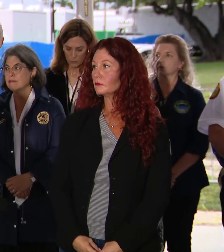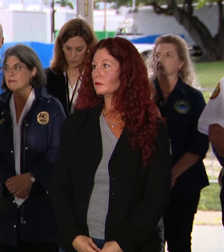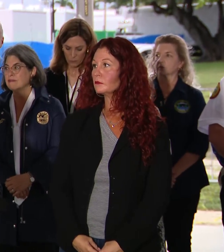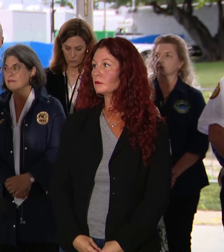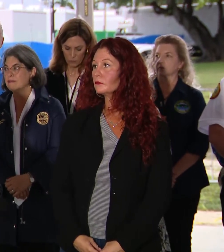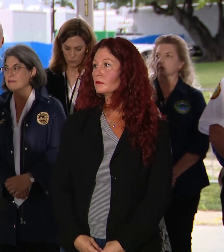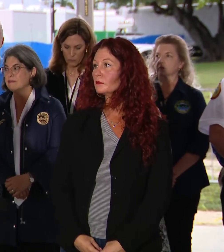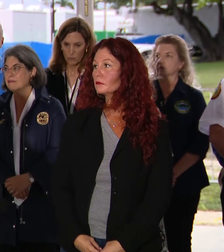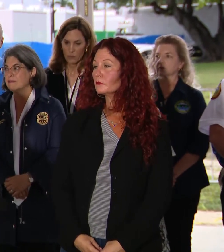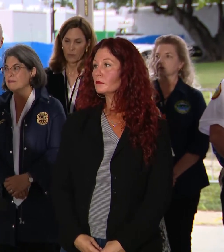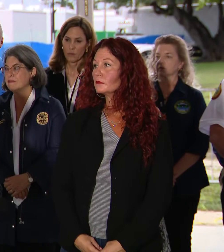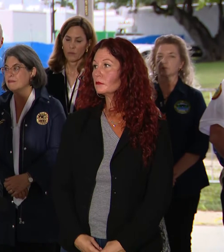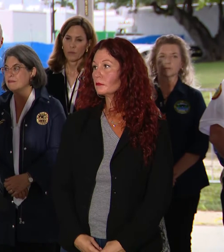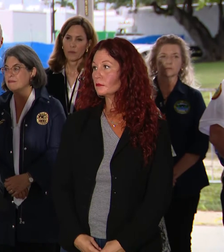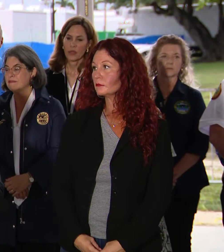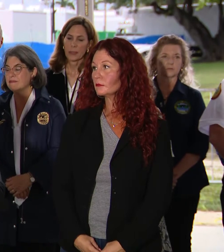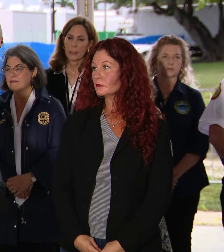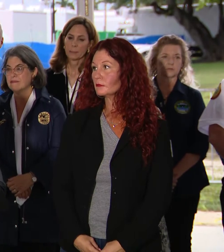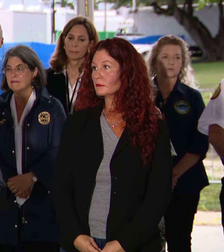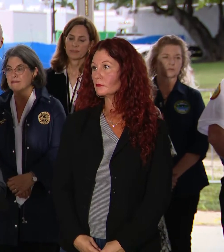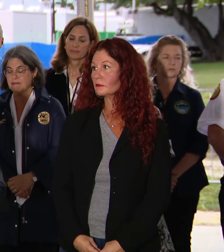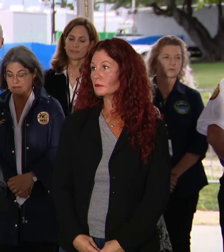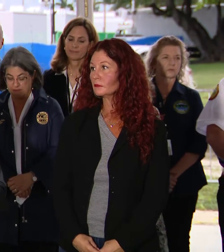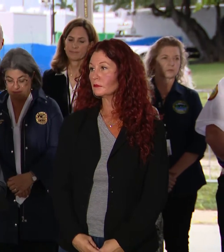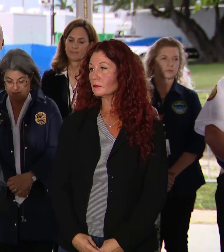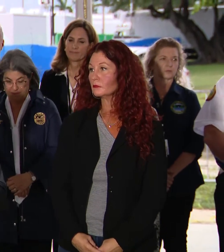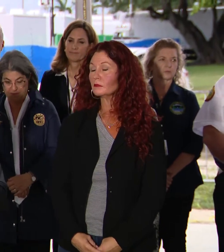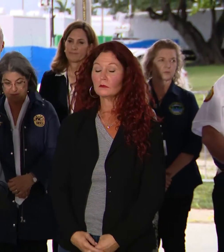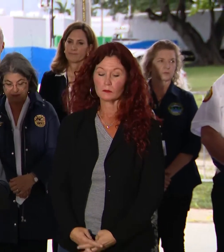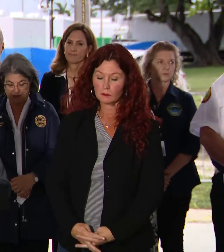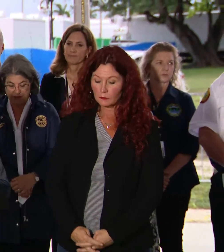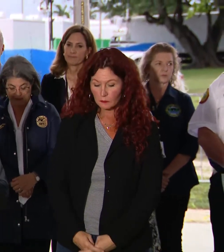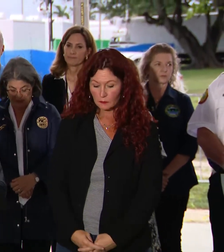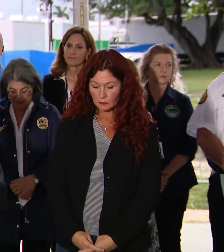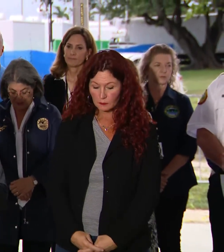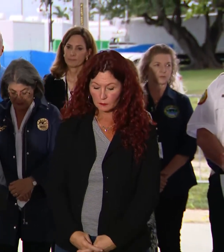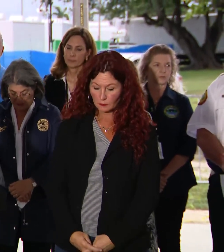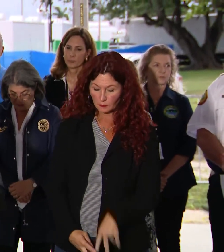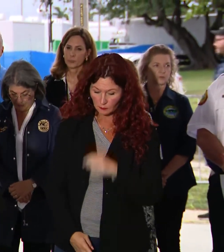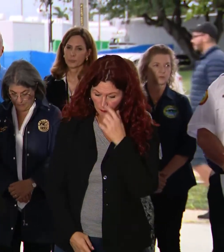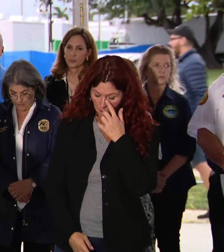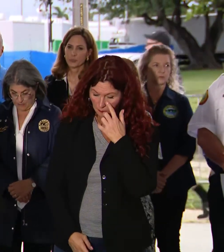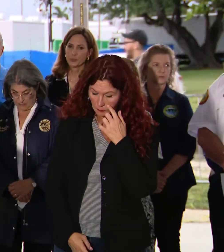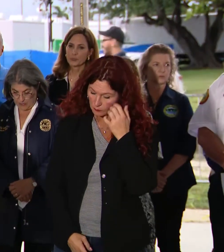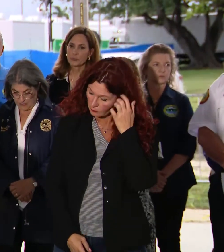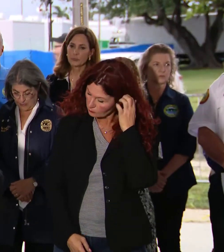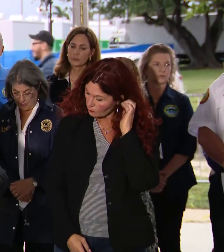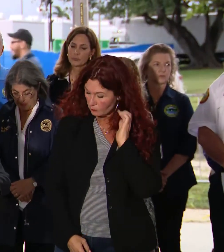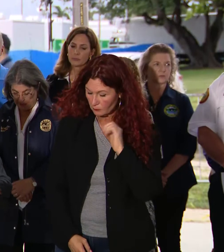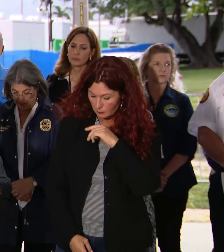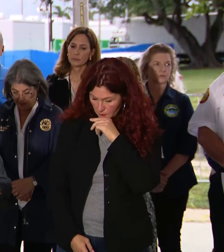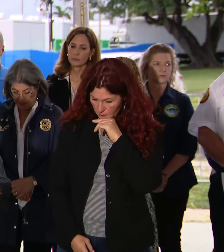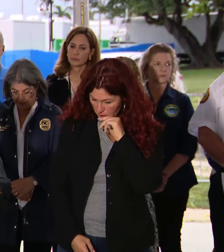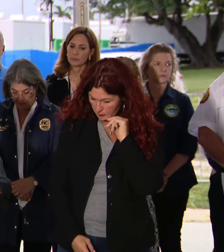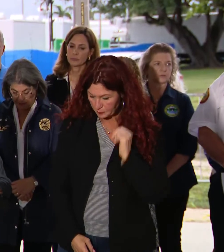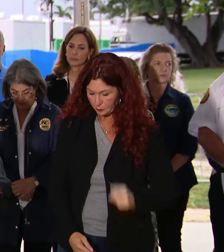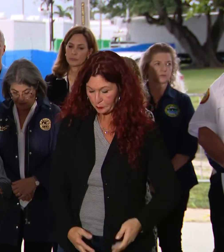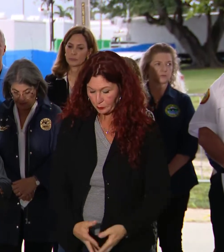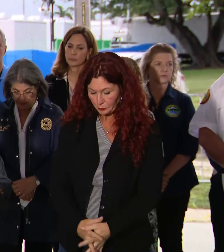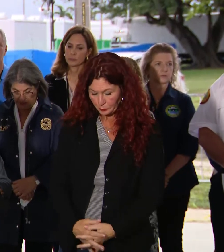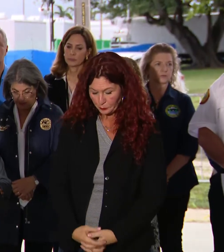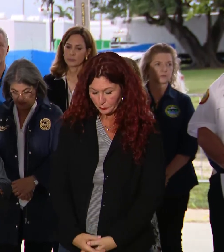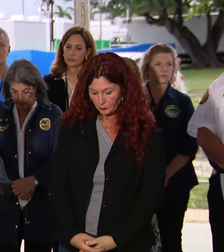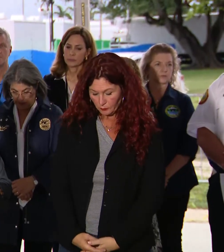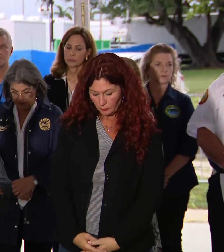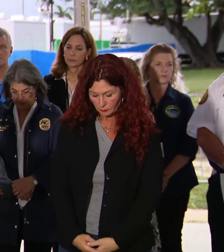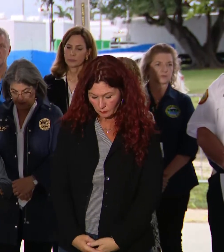tener su equipo de emergencia con contraventanas para huracanes y los radios que funcionen con baterías. Aseguren los